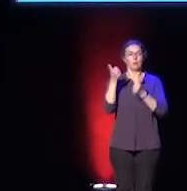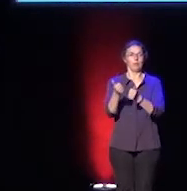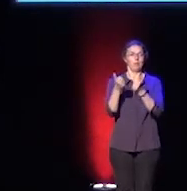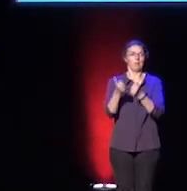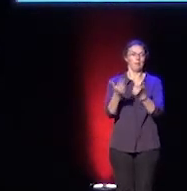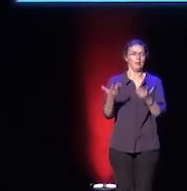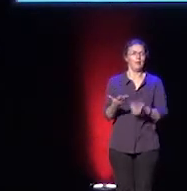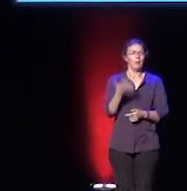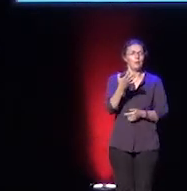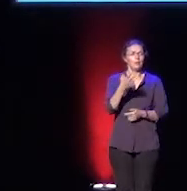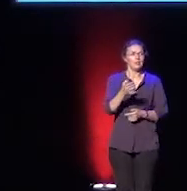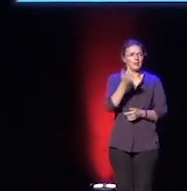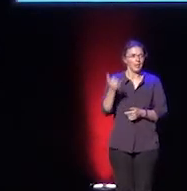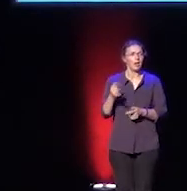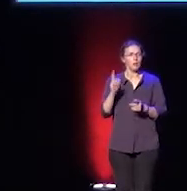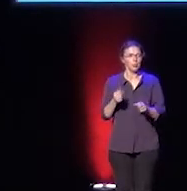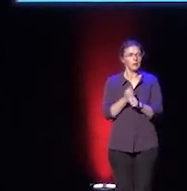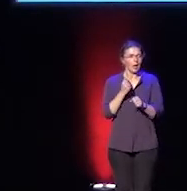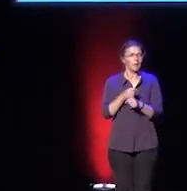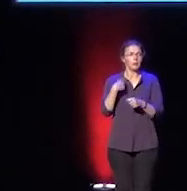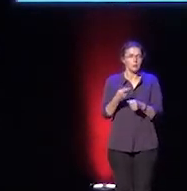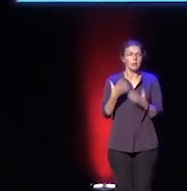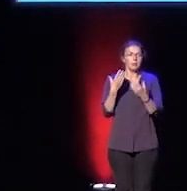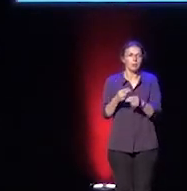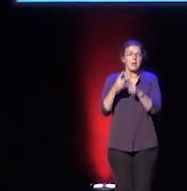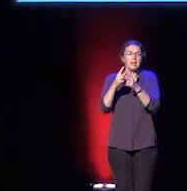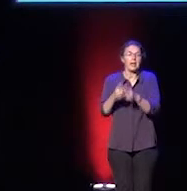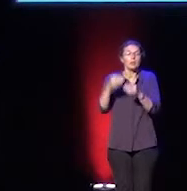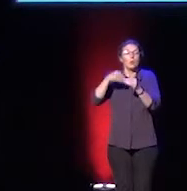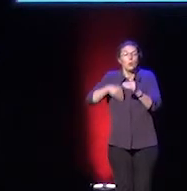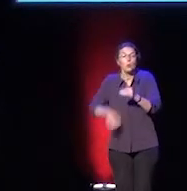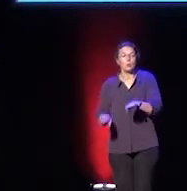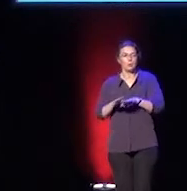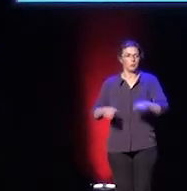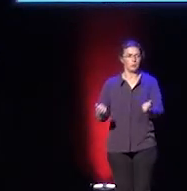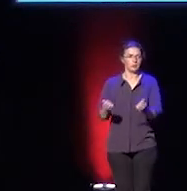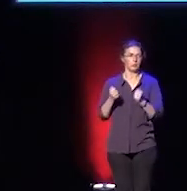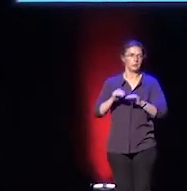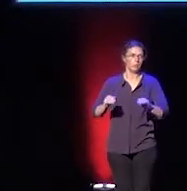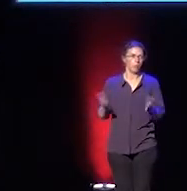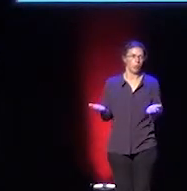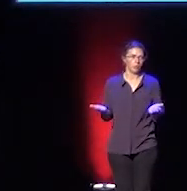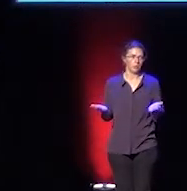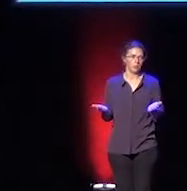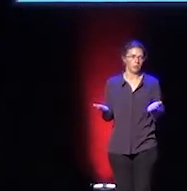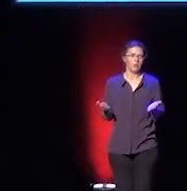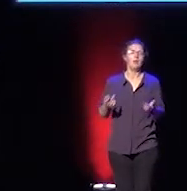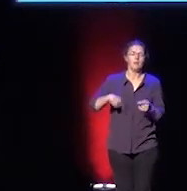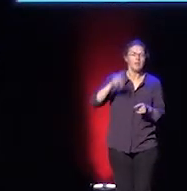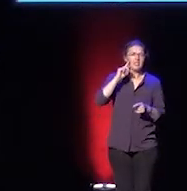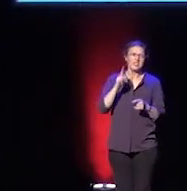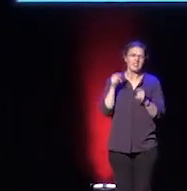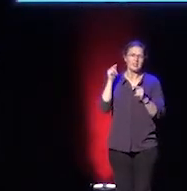bei dem man 45 Jahre arbeiten muss, um eine Rente zu bekommen unterhalb des Grundsicherungsniveaus, dann wissen wir, wohin